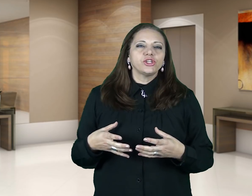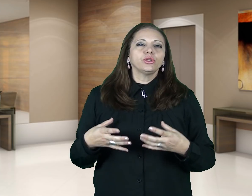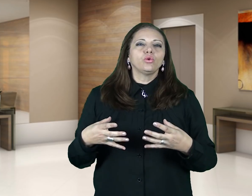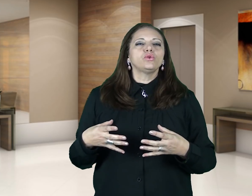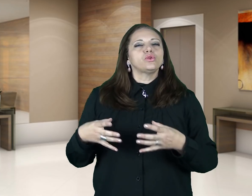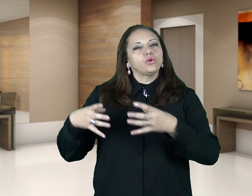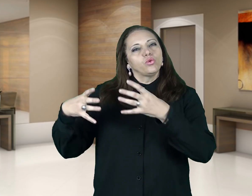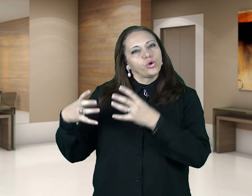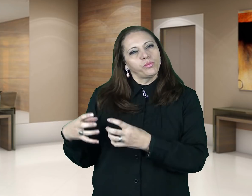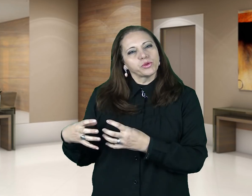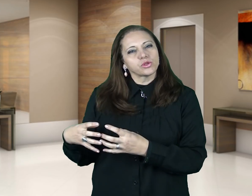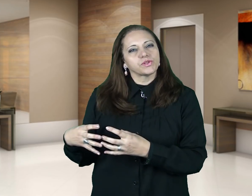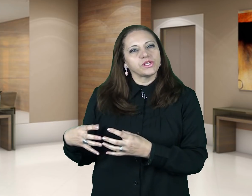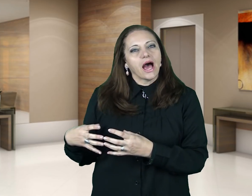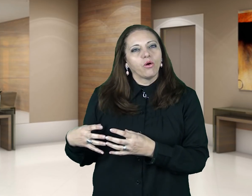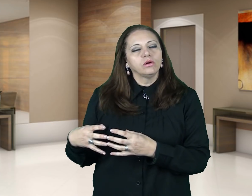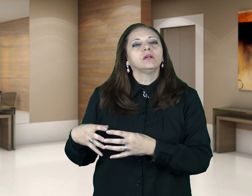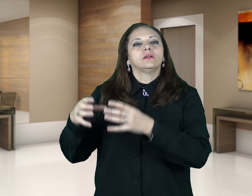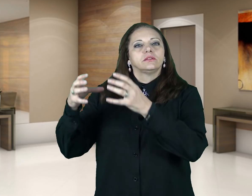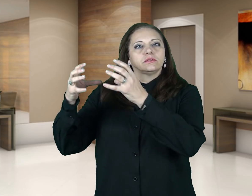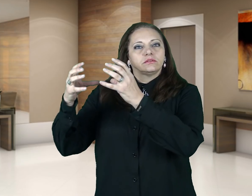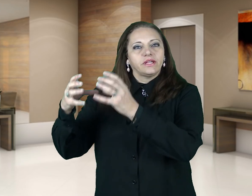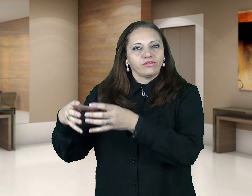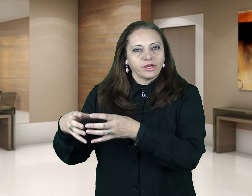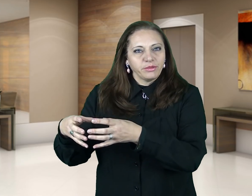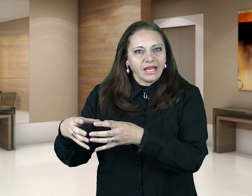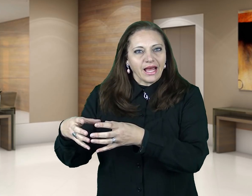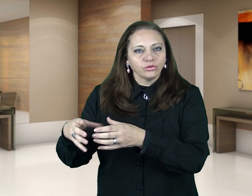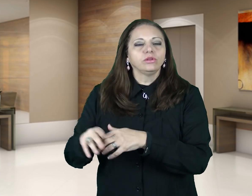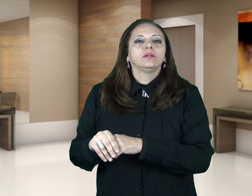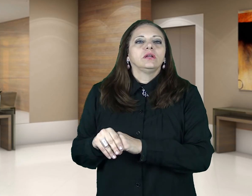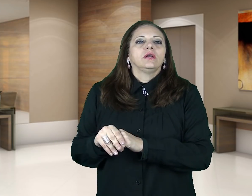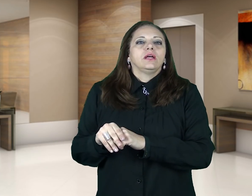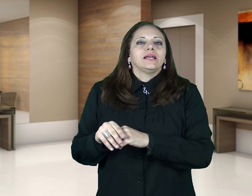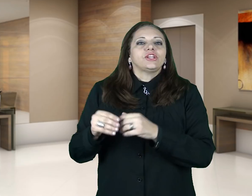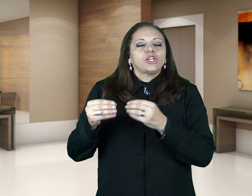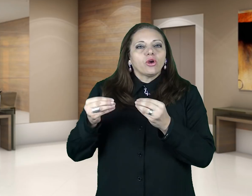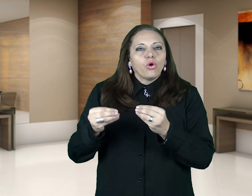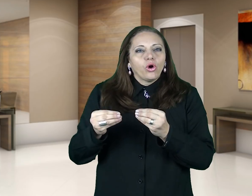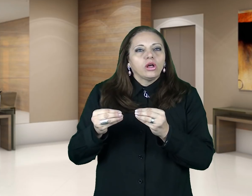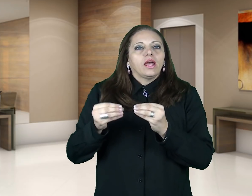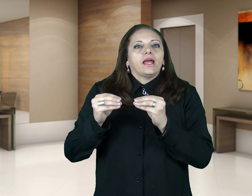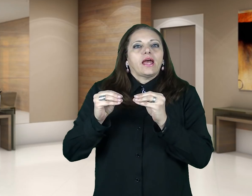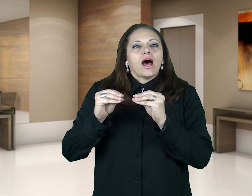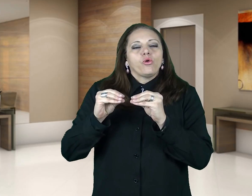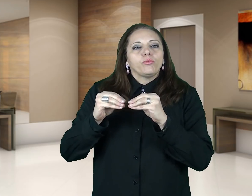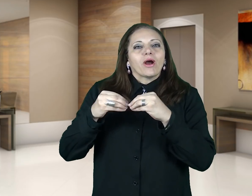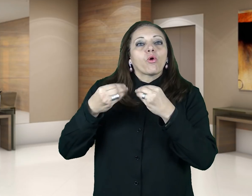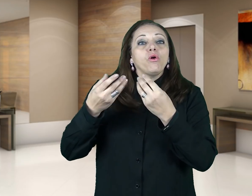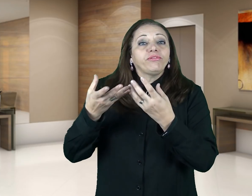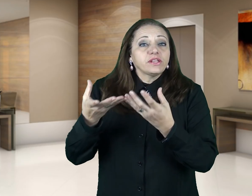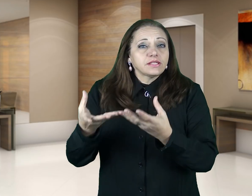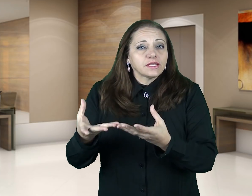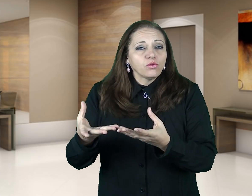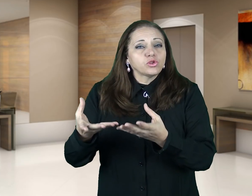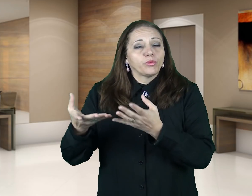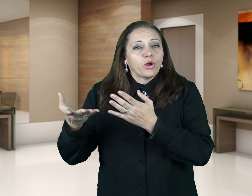partir do uso de um grupo social determinado que chegou a uma convenção sobre